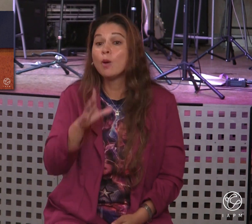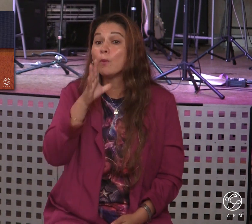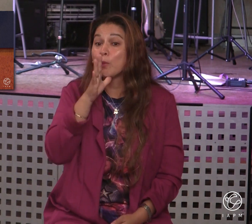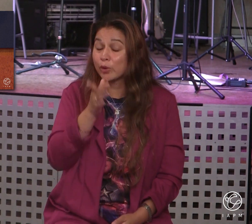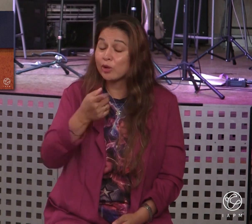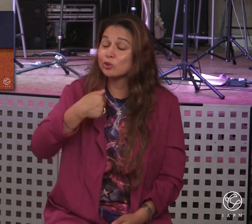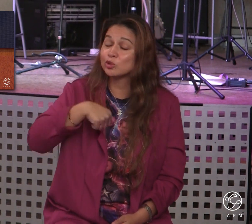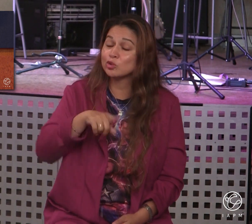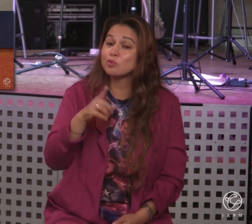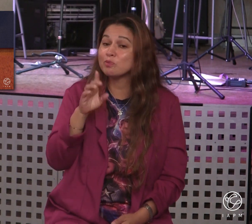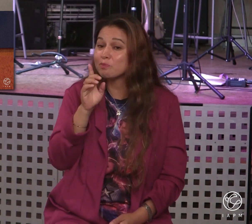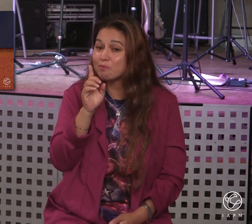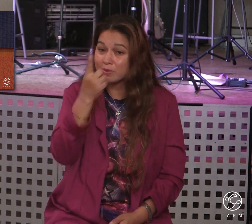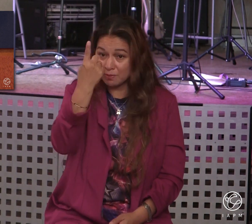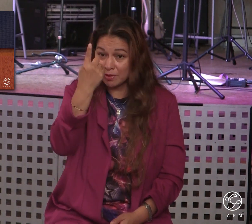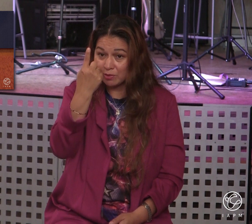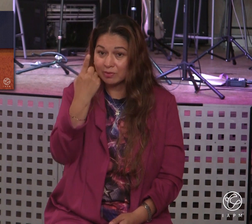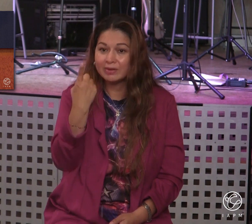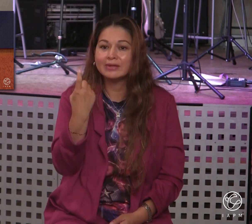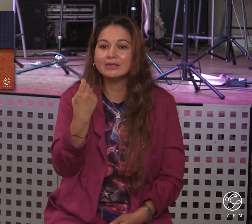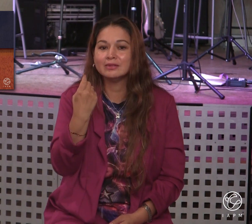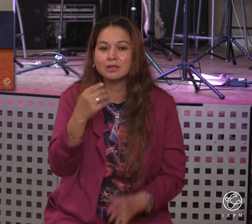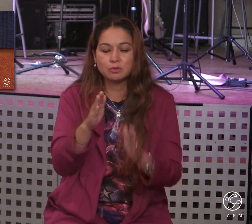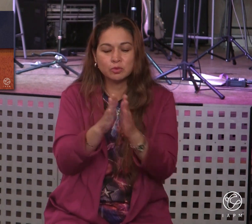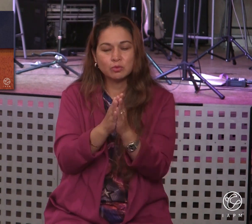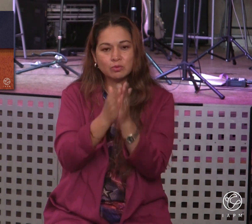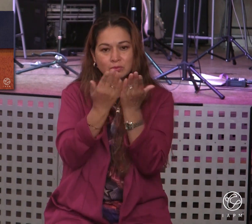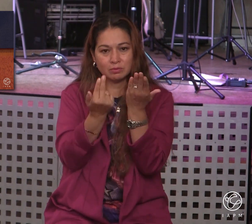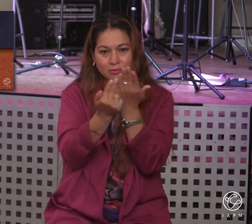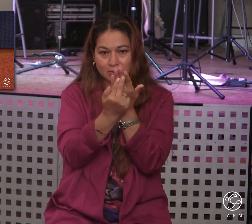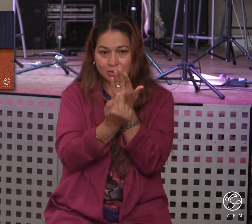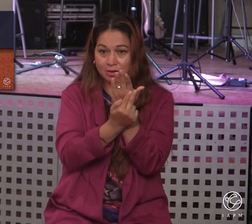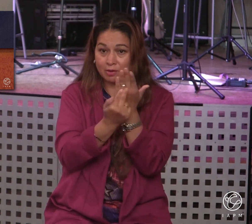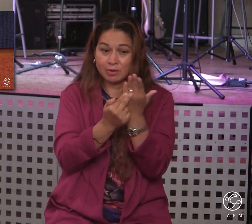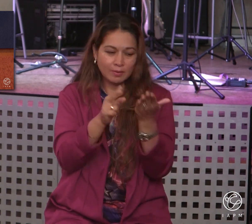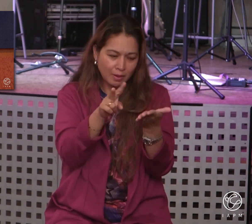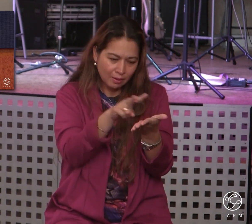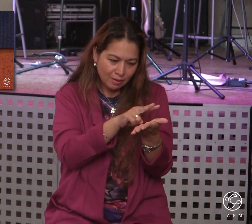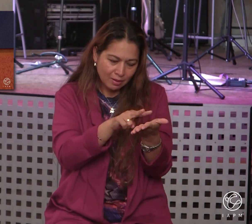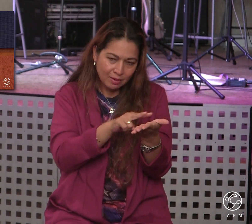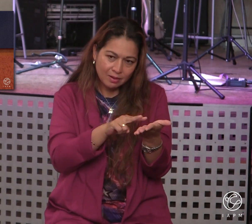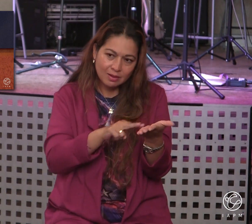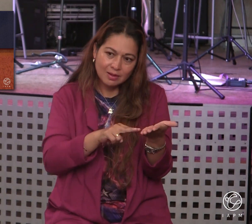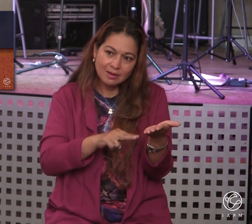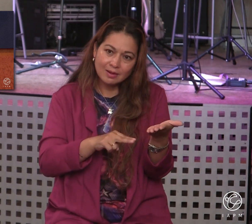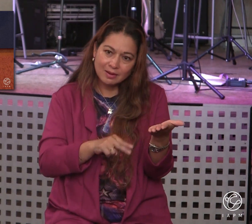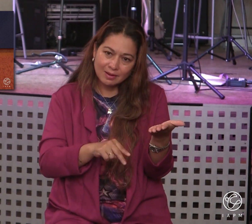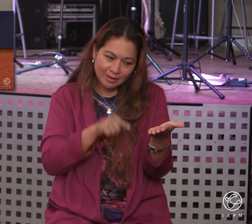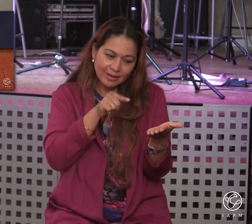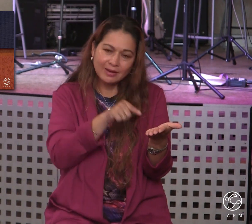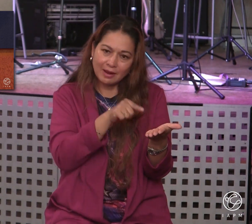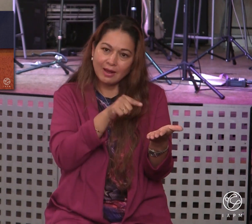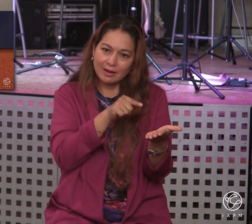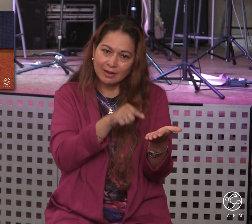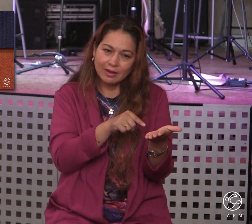y a Jesucristo a quien Él ha enviado. Y ese conocimiento, esa palabra que pone ahí, como los